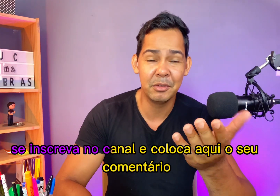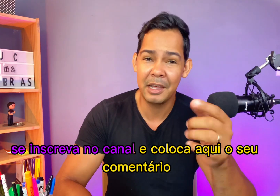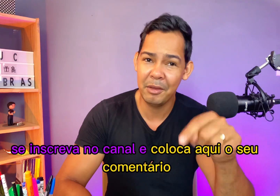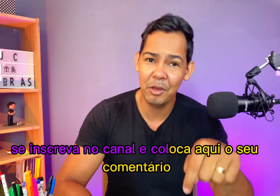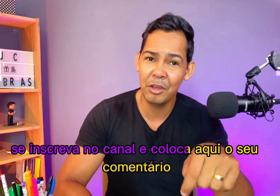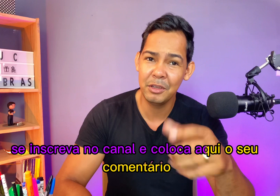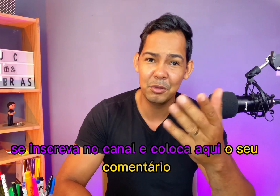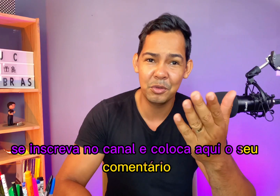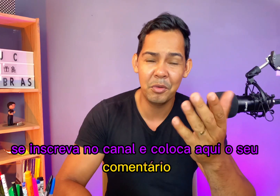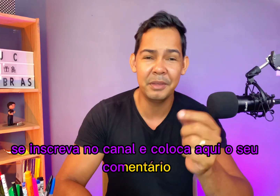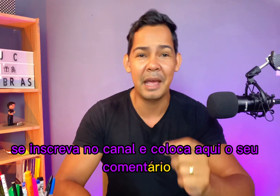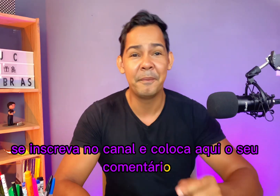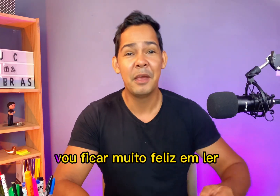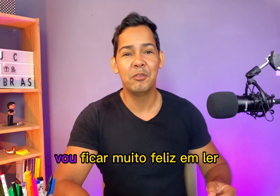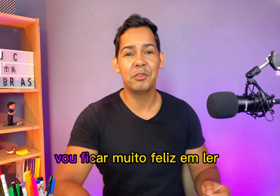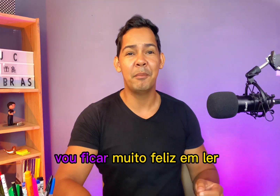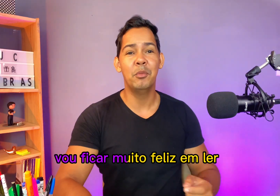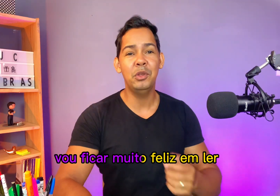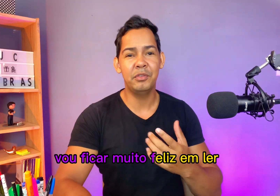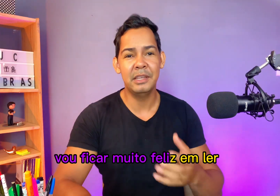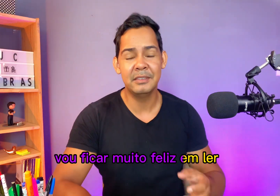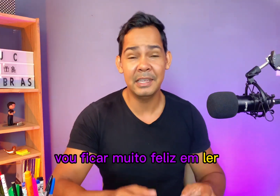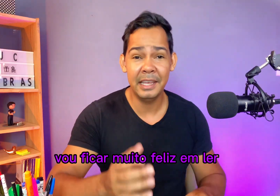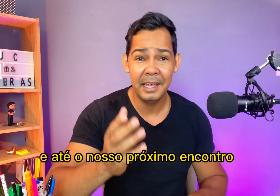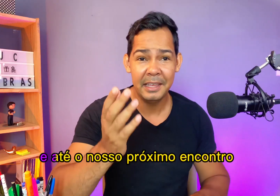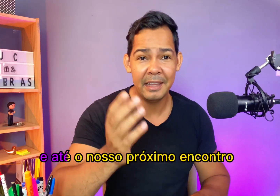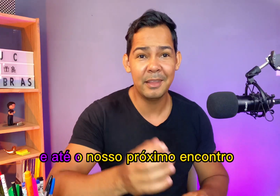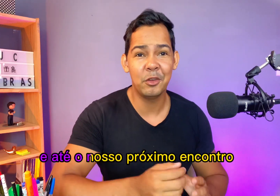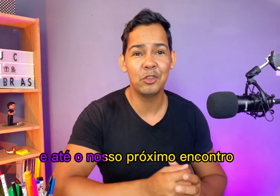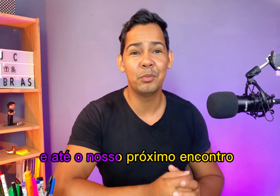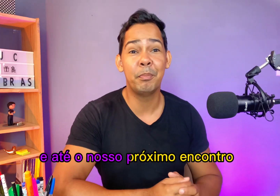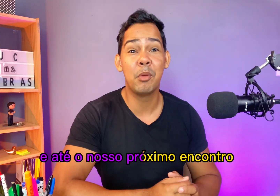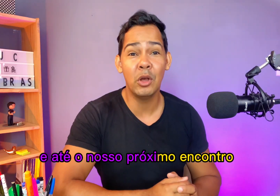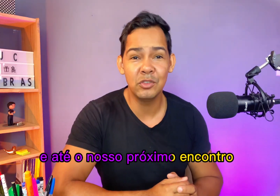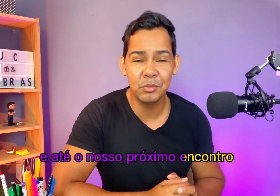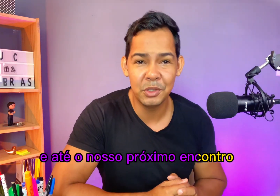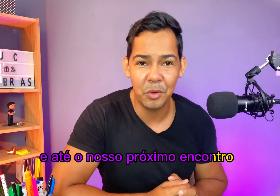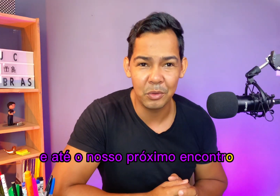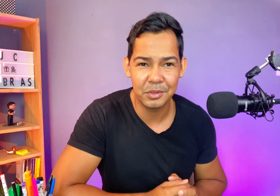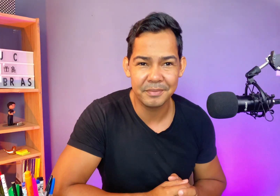no canal e coloque aqui o seu comentário. Vou ficar muito feliz em ler e até o nosso próximo encontro.